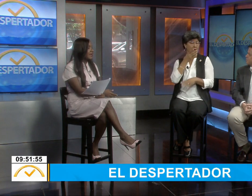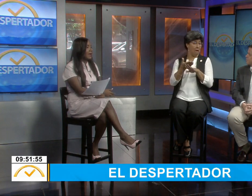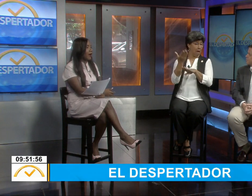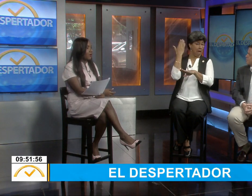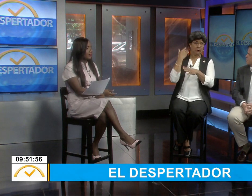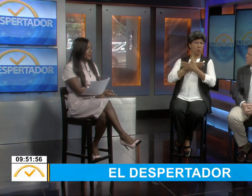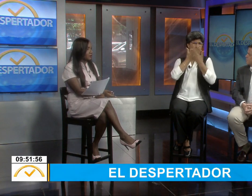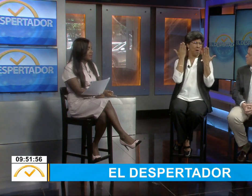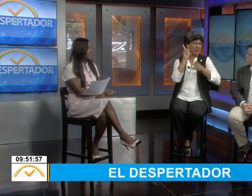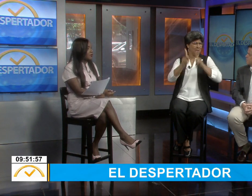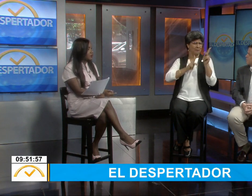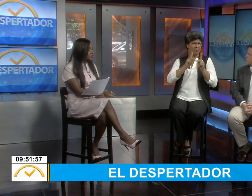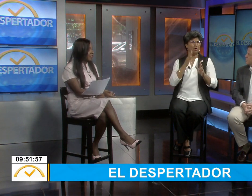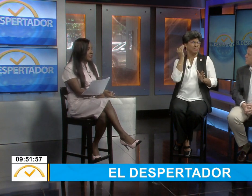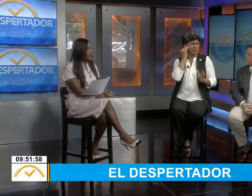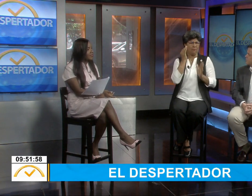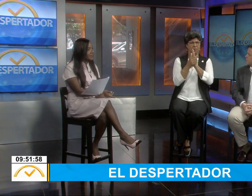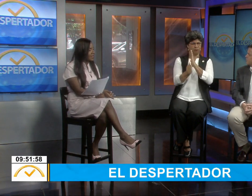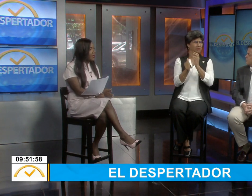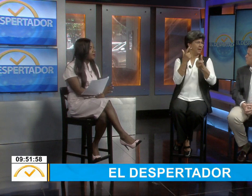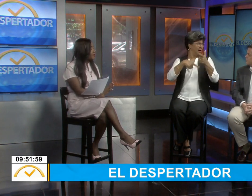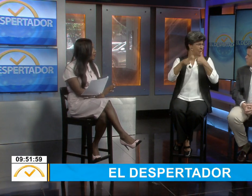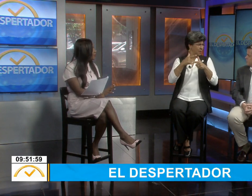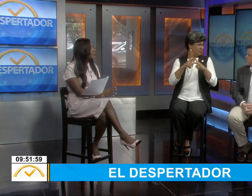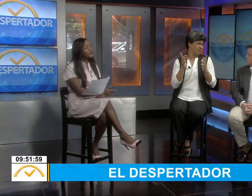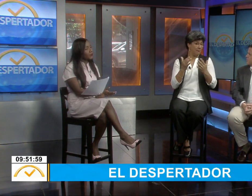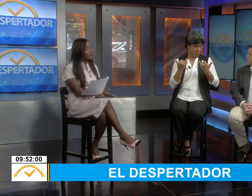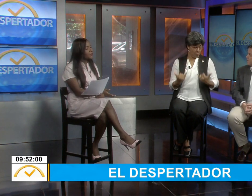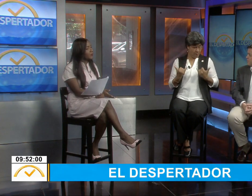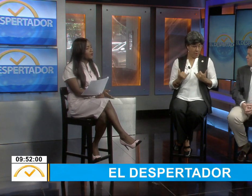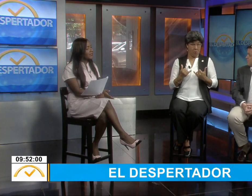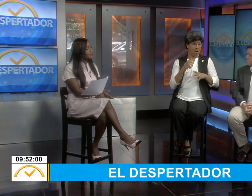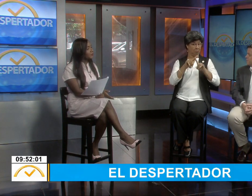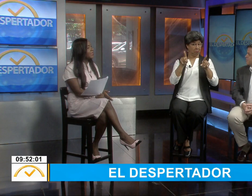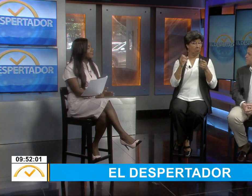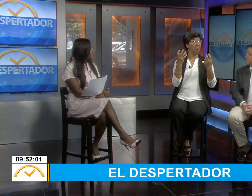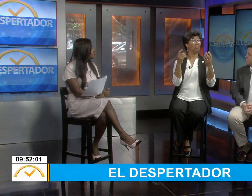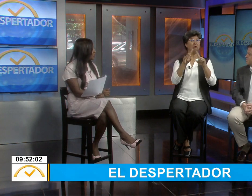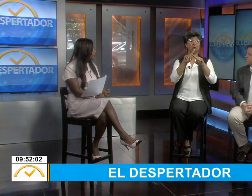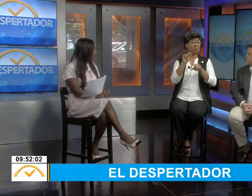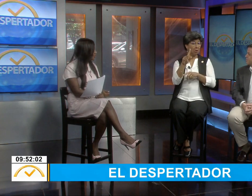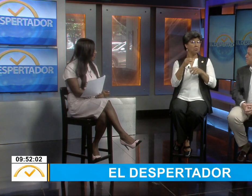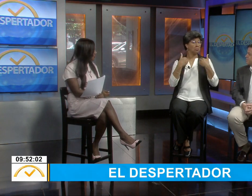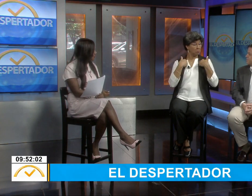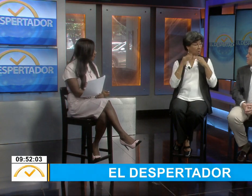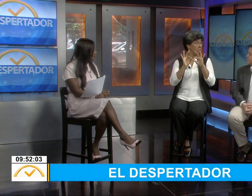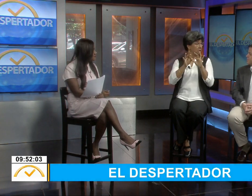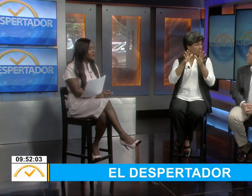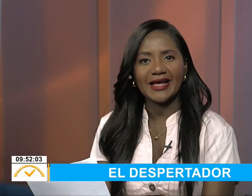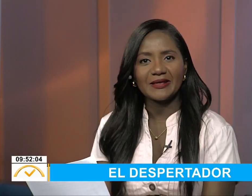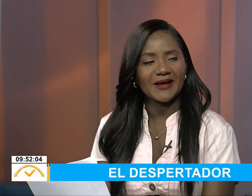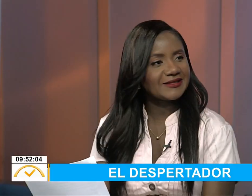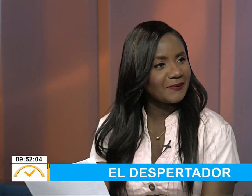teauje de personas que conozcan el lenguaje de señas, pero ahora incluso los medios de comunicación se han sumado a este gran reto, importante para esta